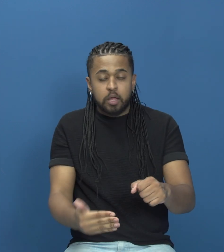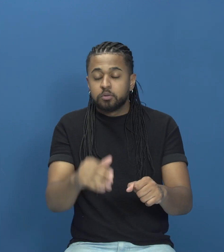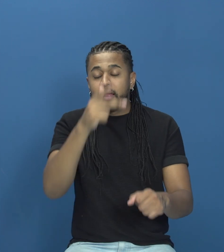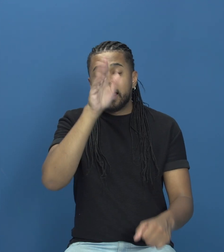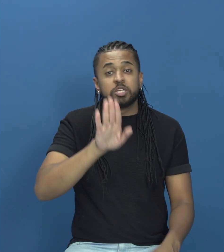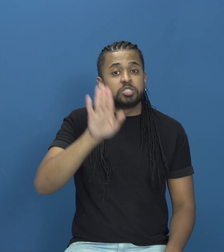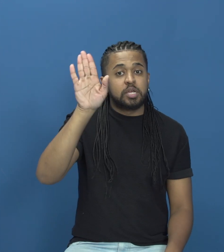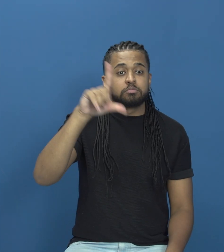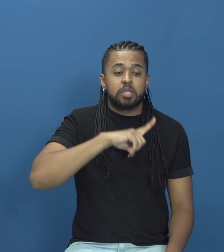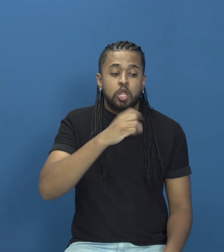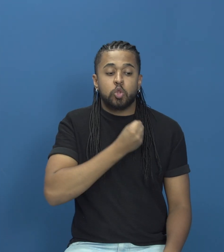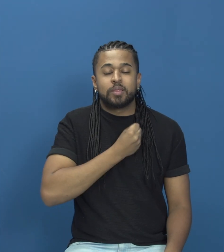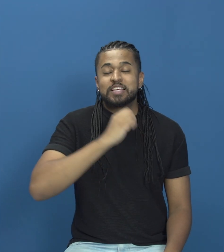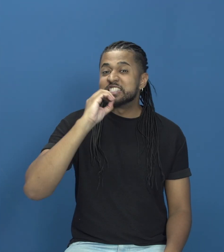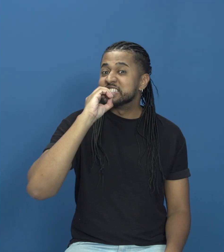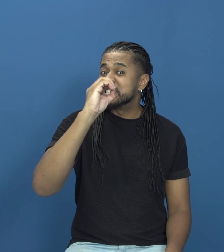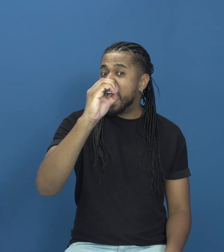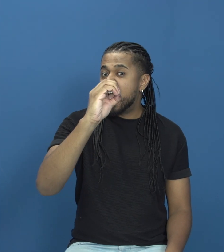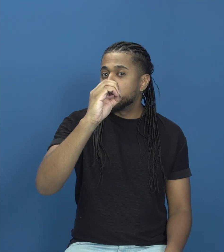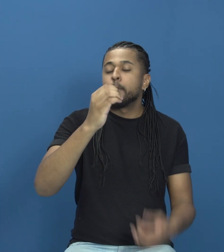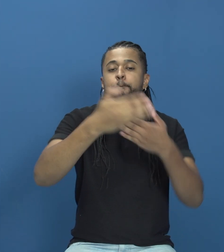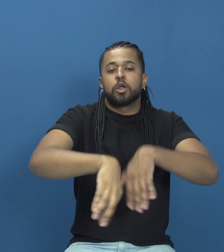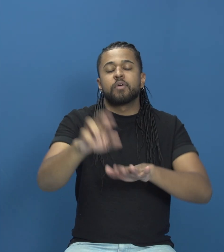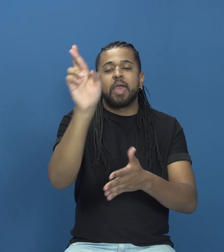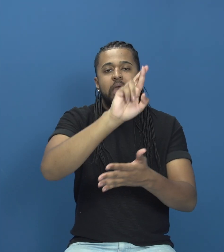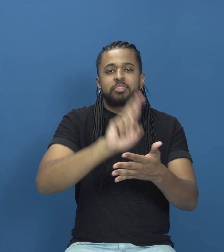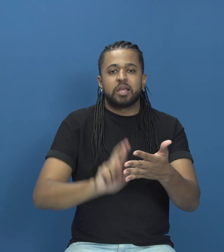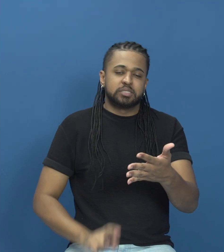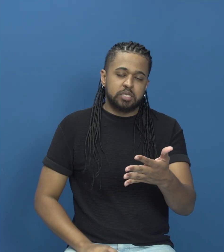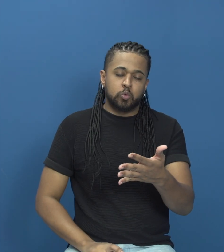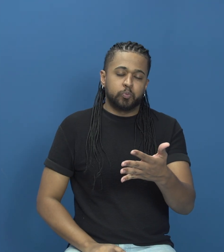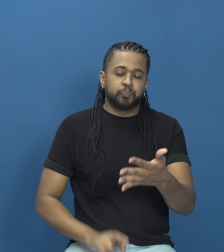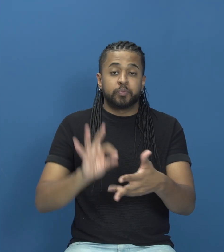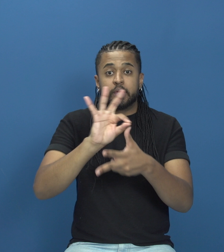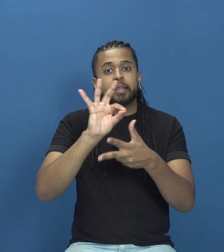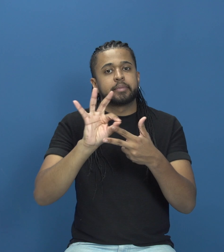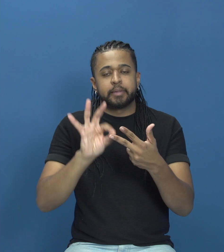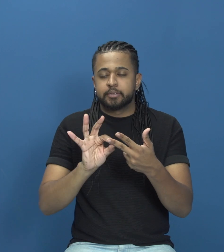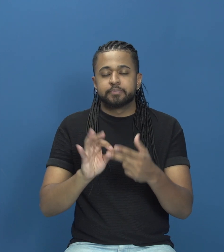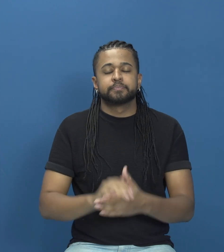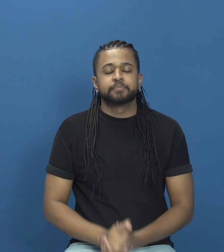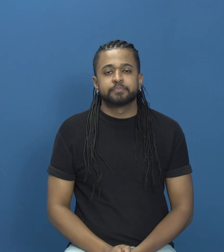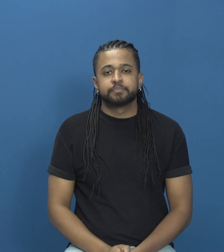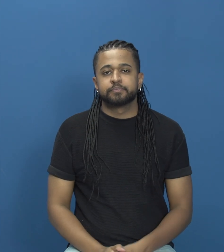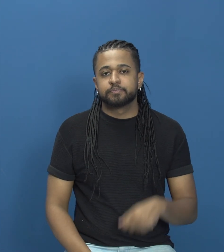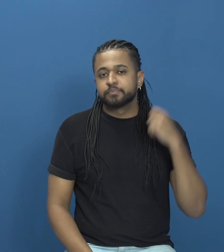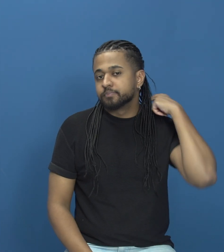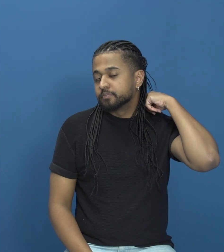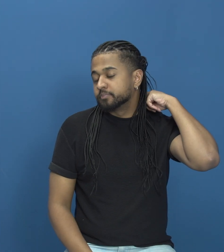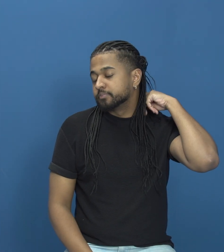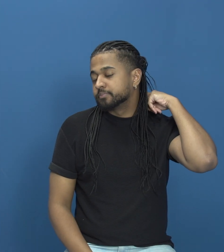que tenha obtido nota 0 na prova de redação do Exame Nacional do Ensino Médio, ENEM.